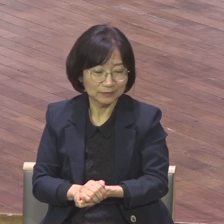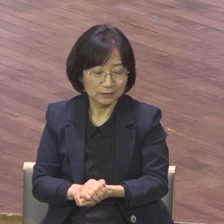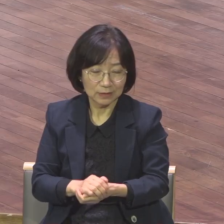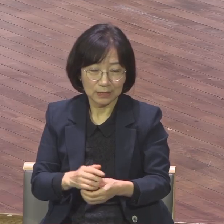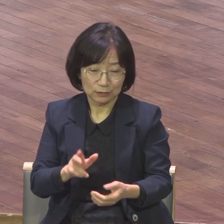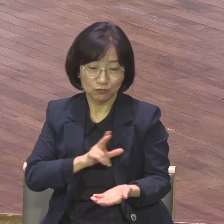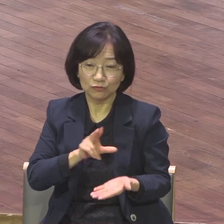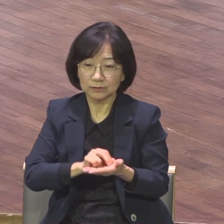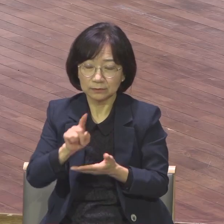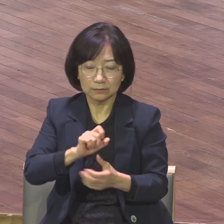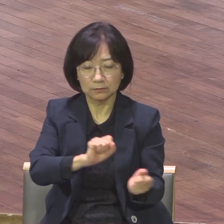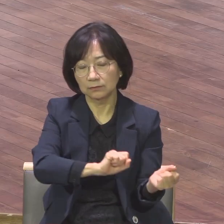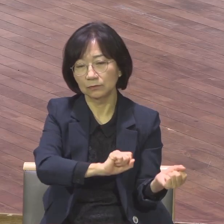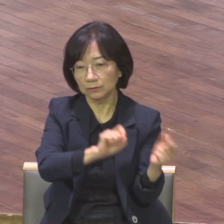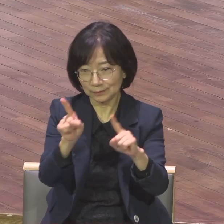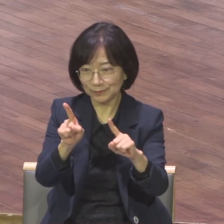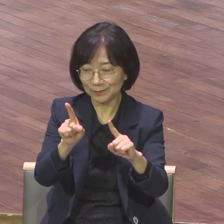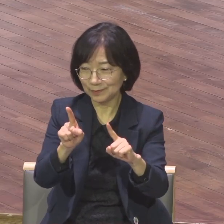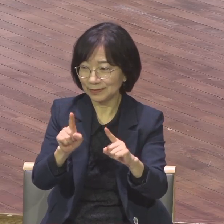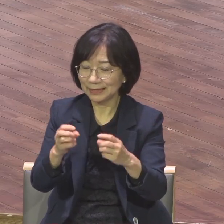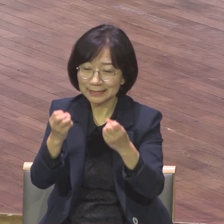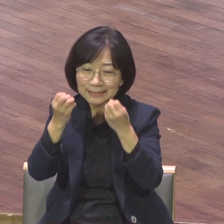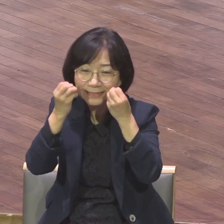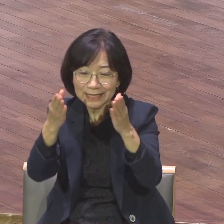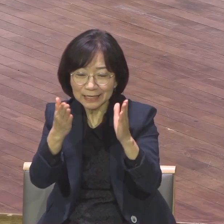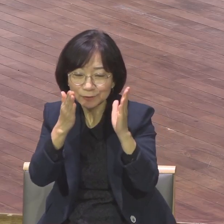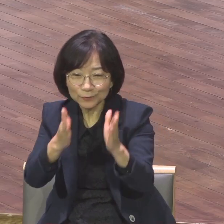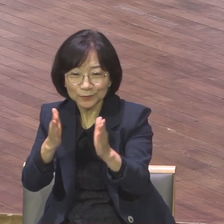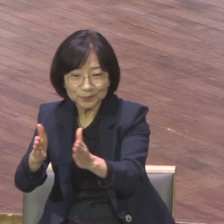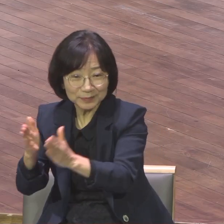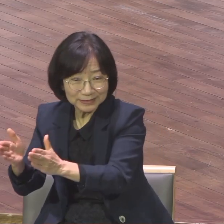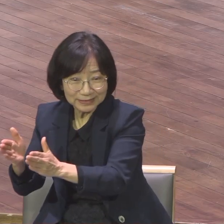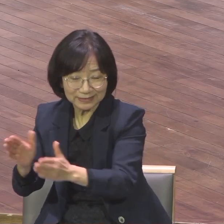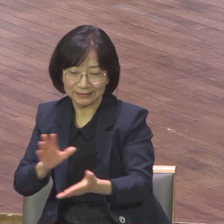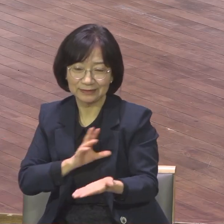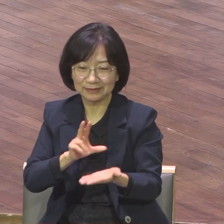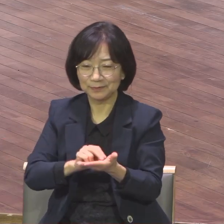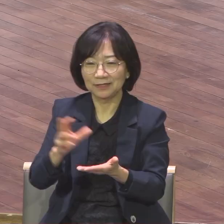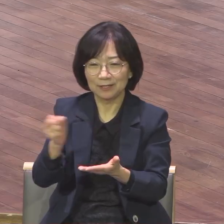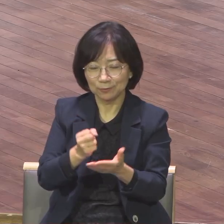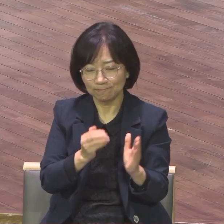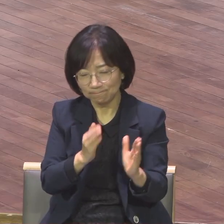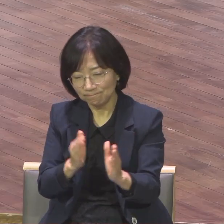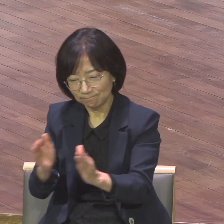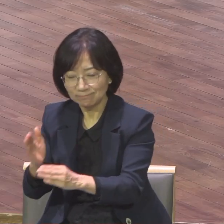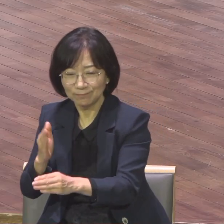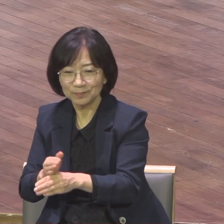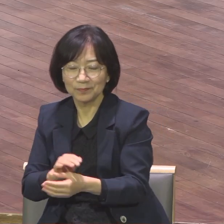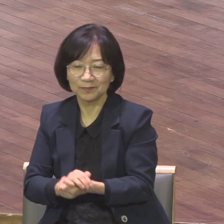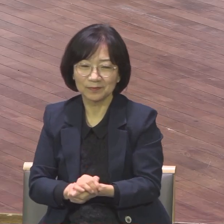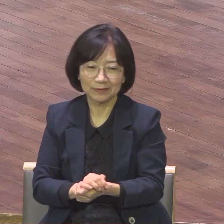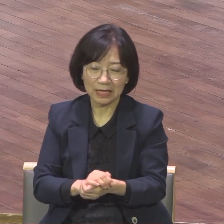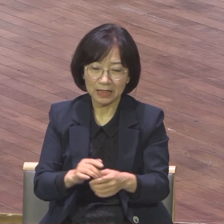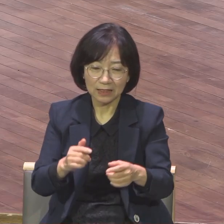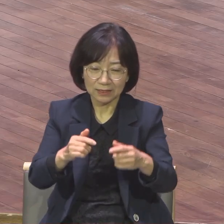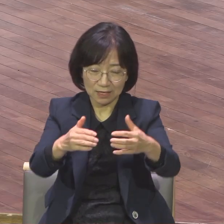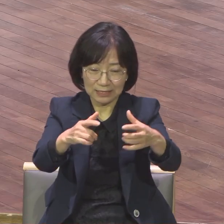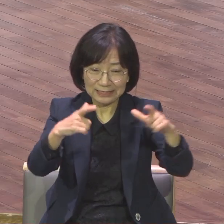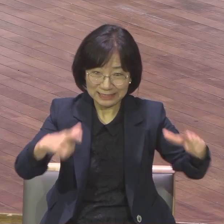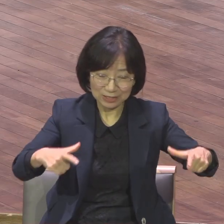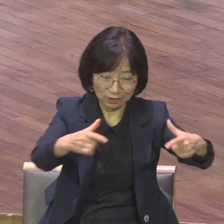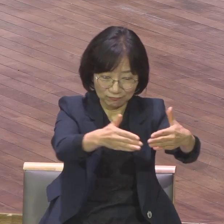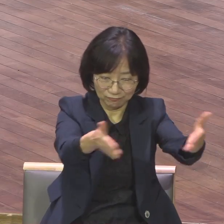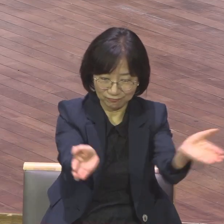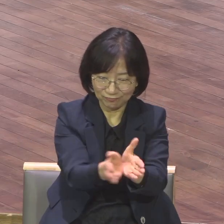준비라는 주제를 가지고 진행하는데 대교구 또 다음 세대위원회 이래서 사역 초점을 여기에